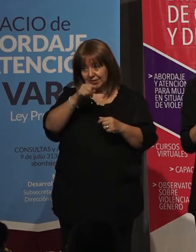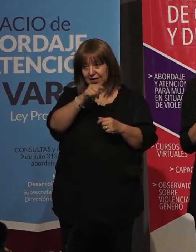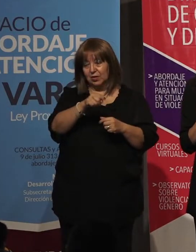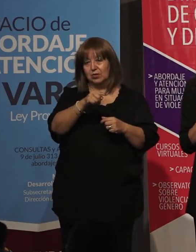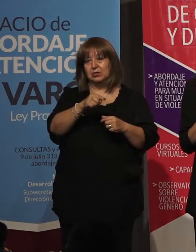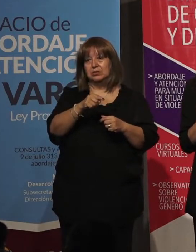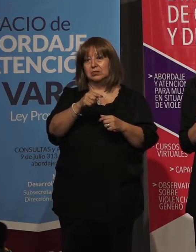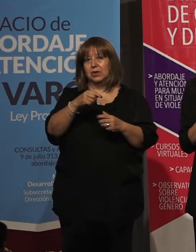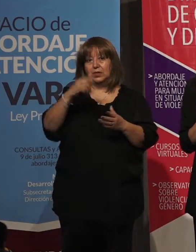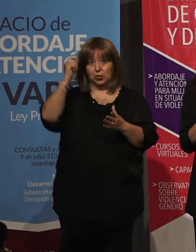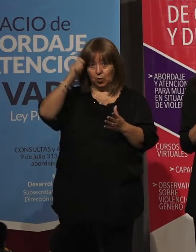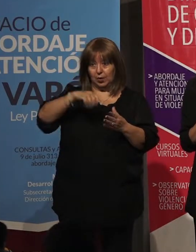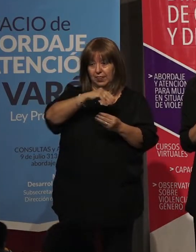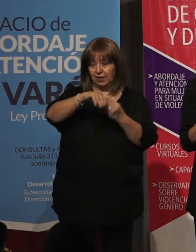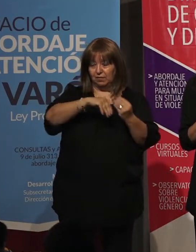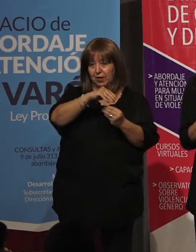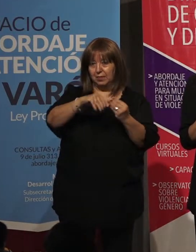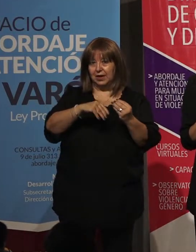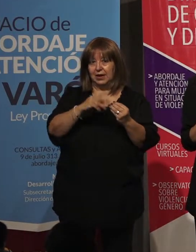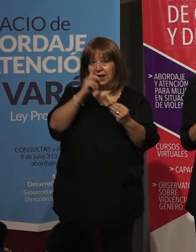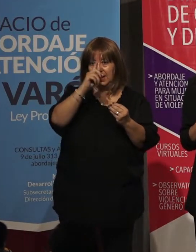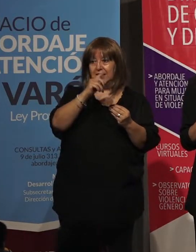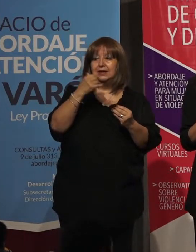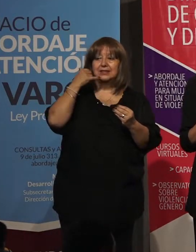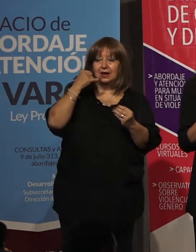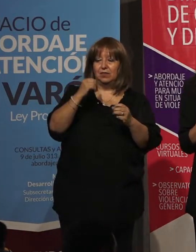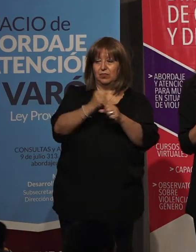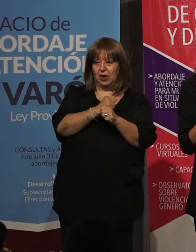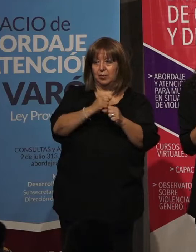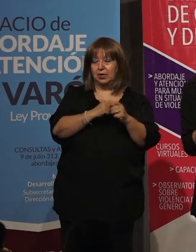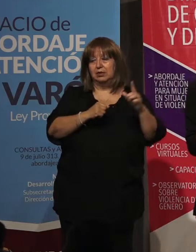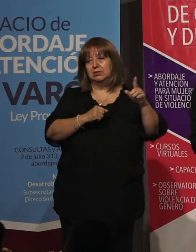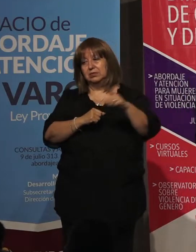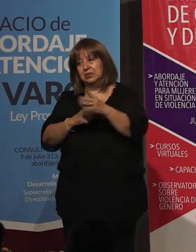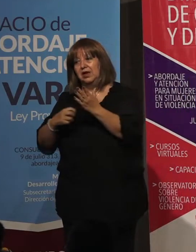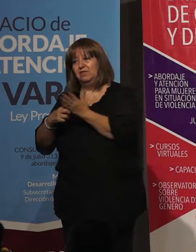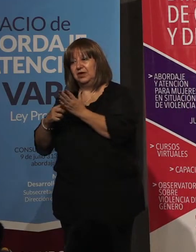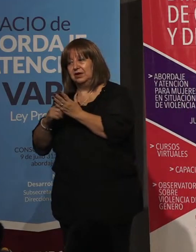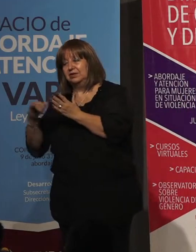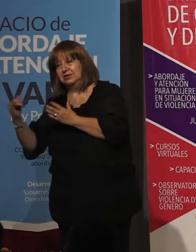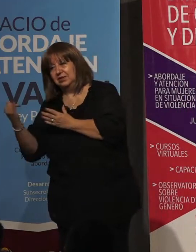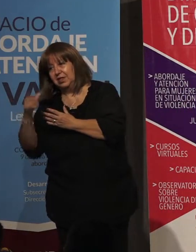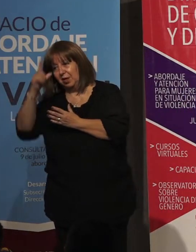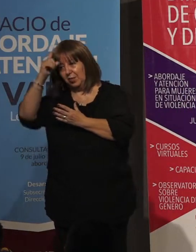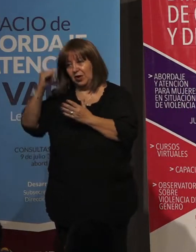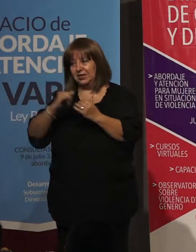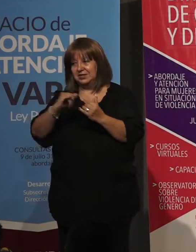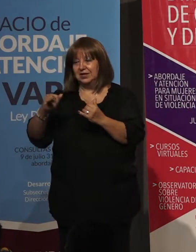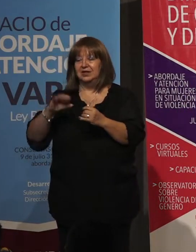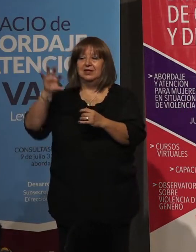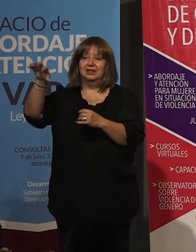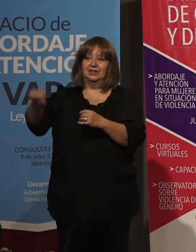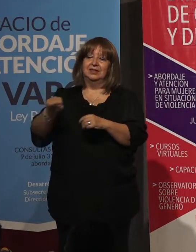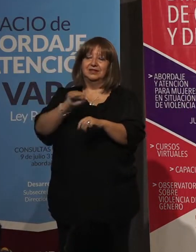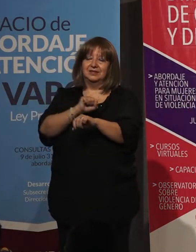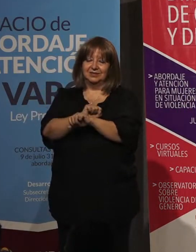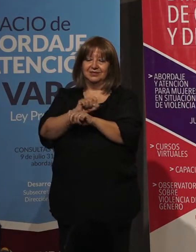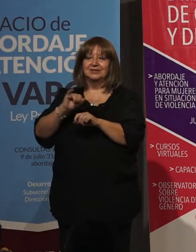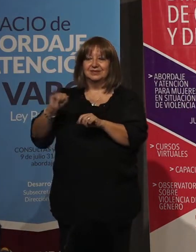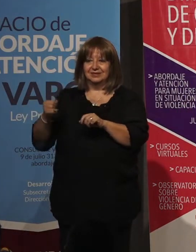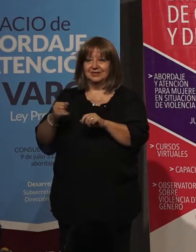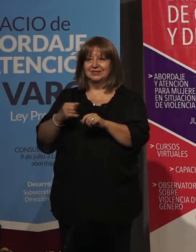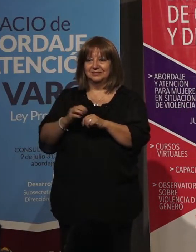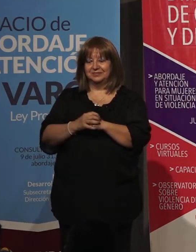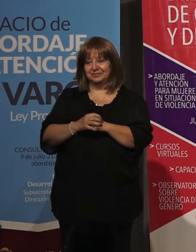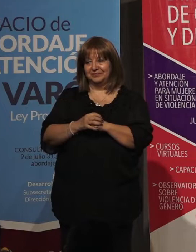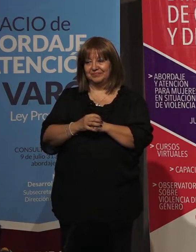momento, una vez que la da el juez de familia, que se autoriza por teléfono, nosotros remitimos compulsa por sistema de todo lo actuado al juzgado de familia.